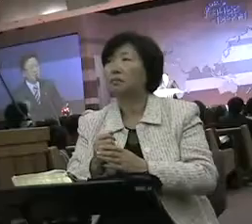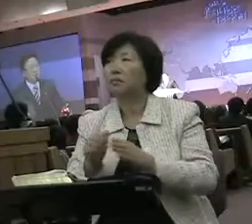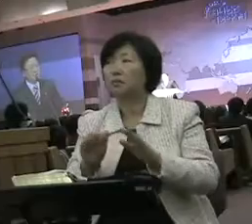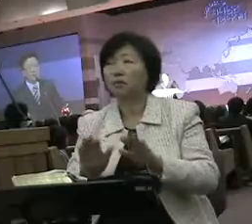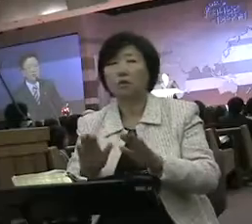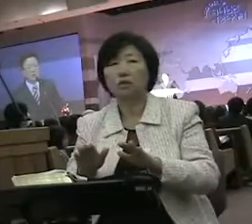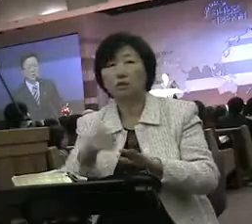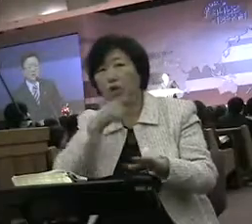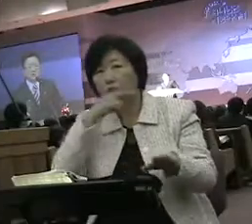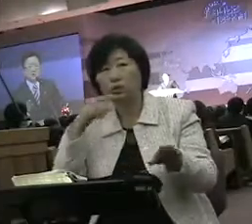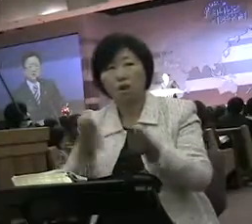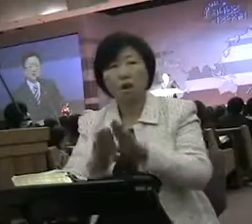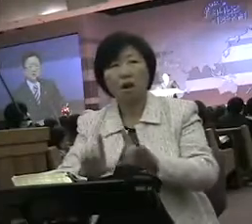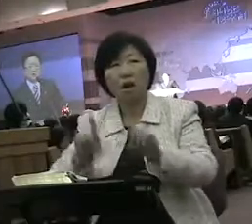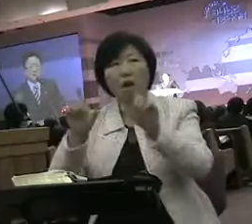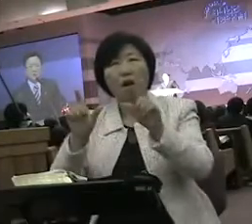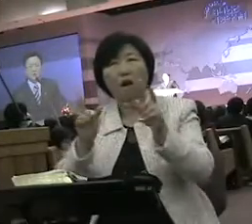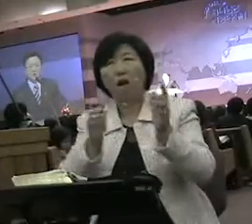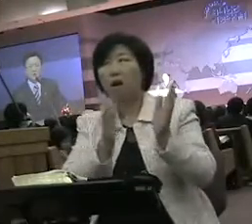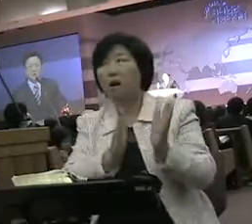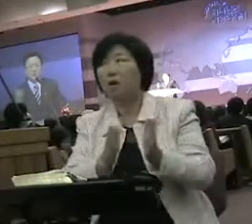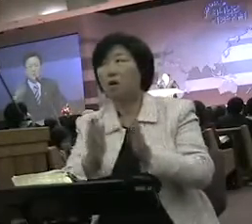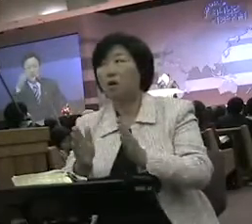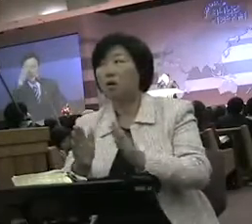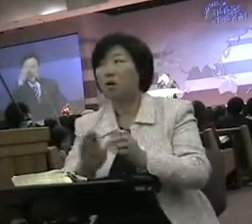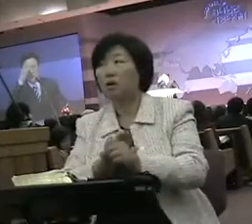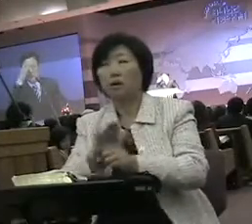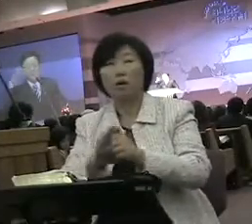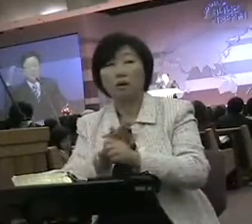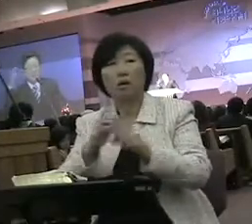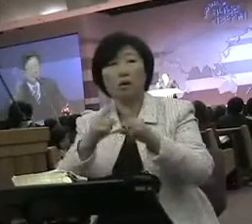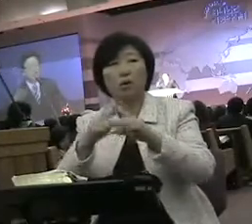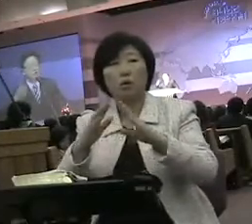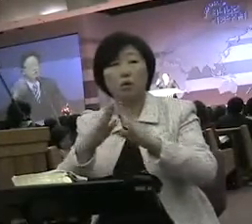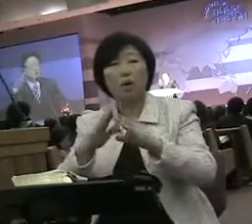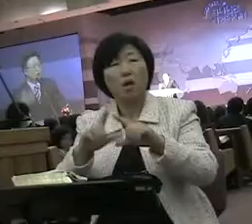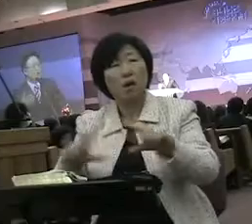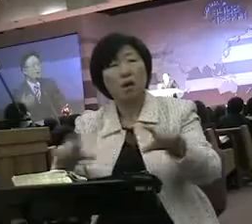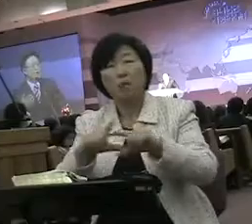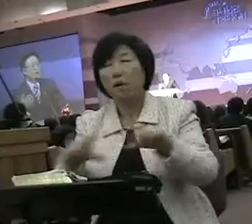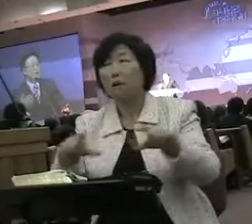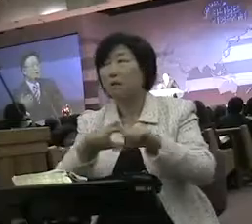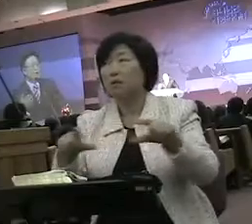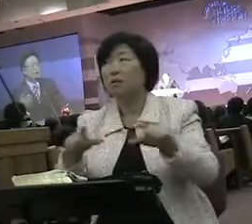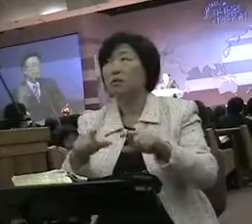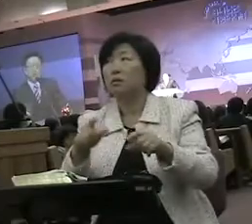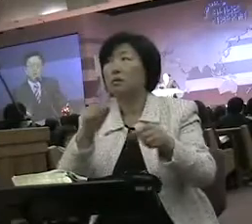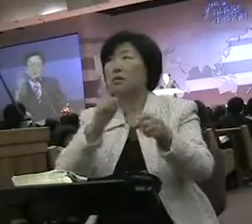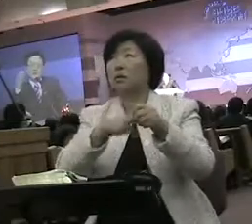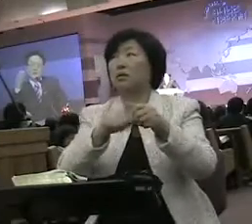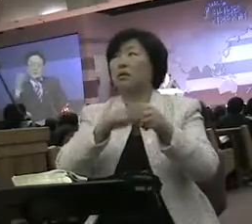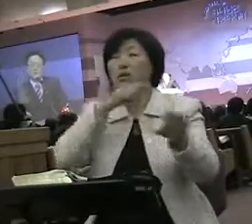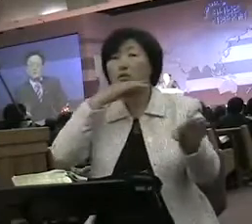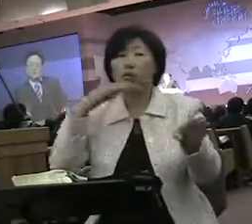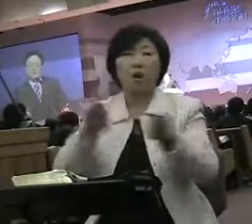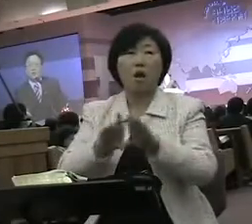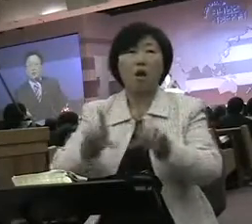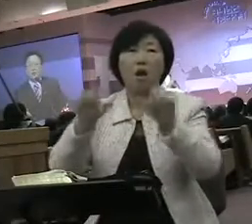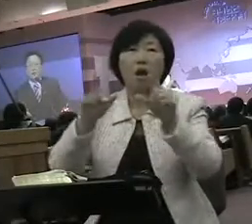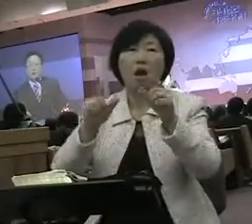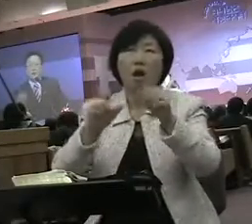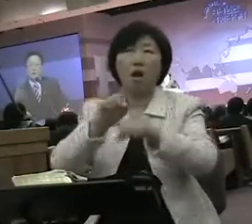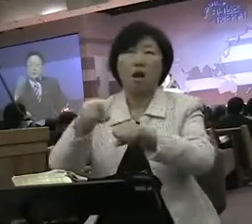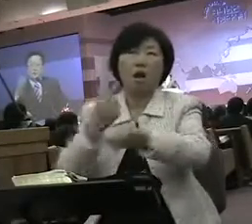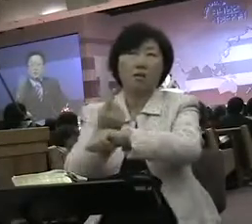현재 주일학교 시스템은요, 제가 저희 교회 잘하고 있습니다. 저희 교회를 말하는 것이 아니라 일반적으로 교회가 주일날 1시간